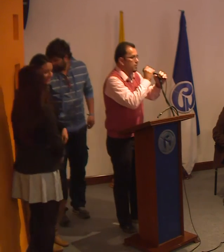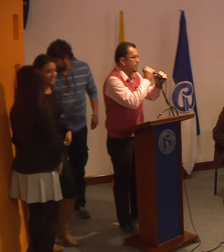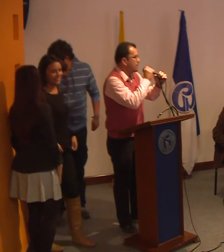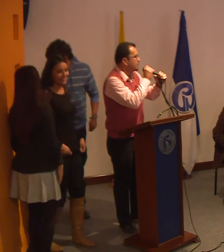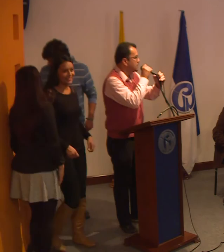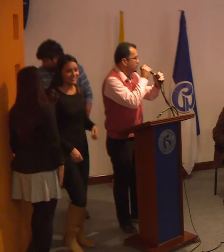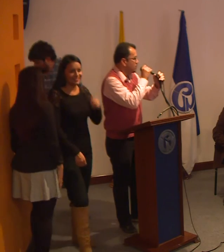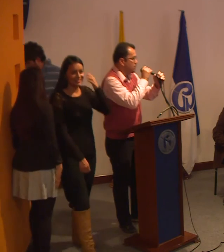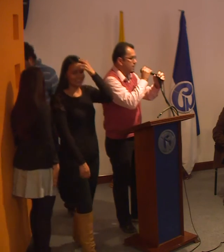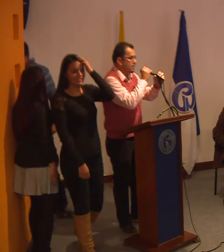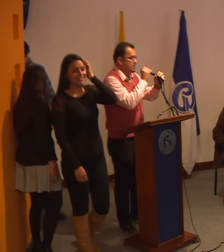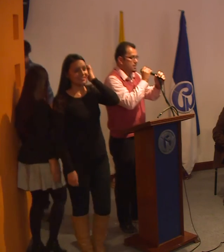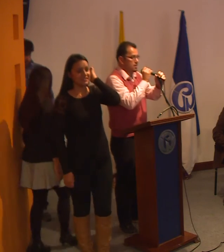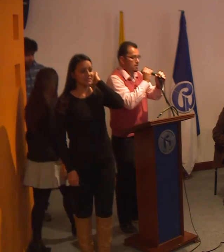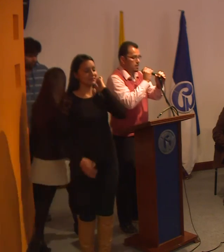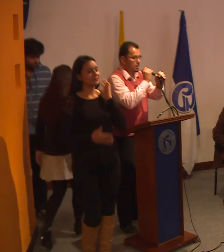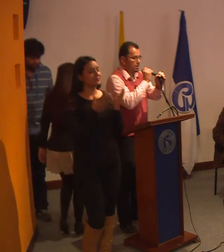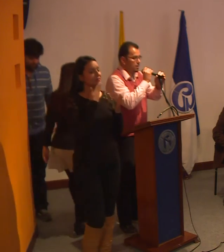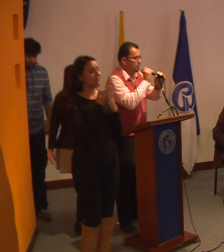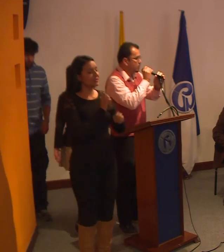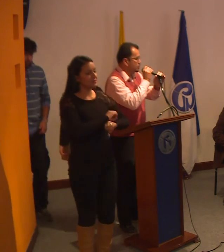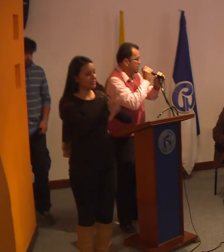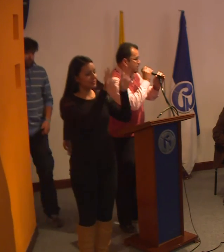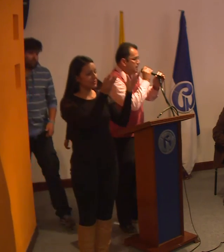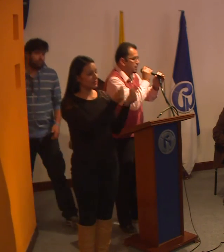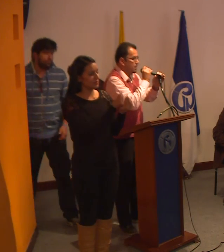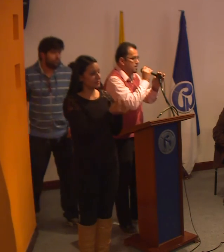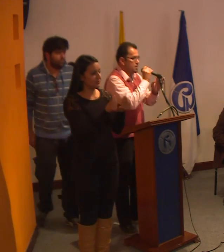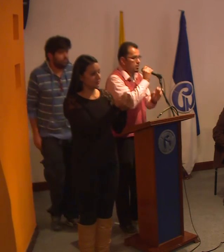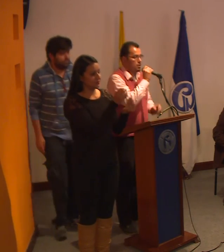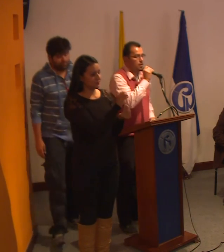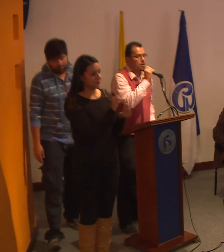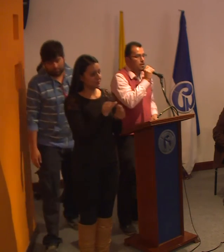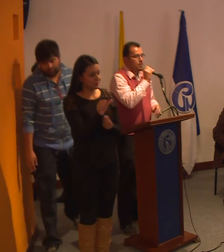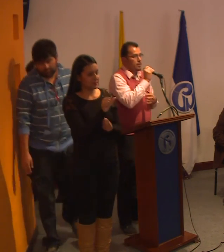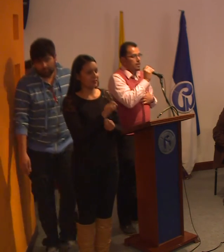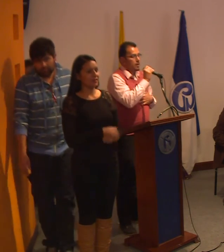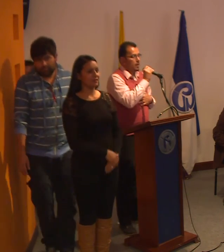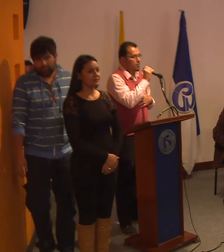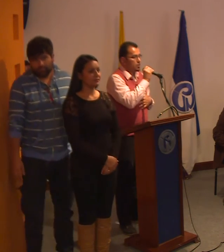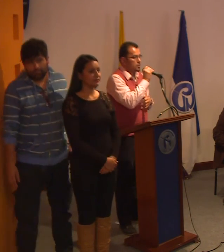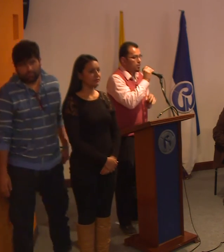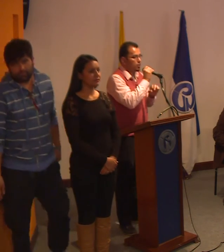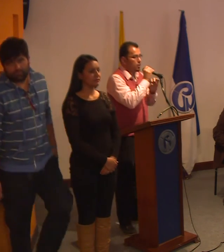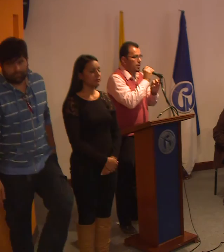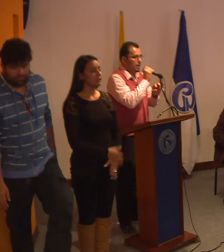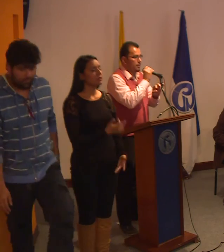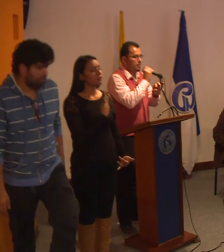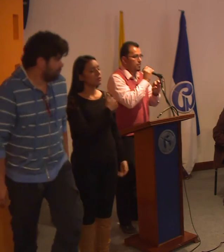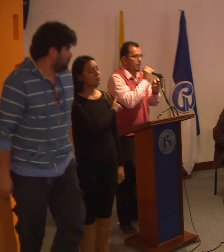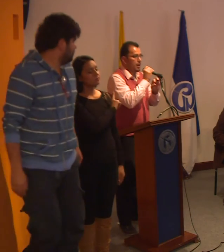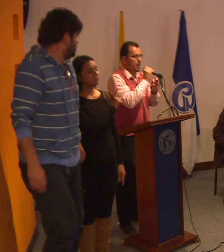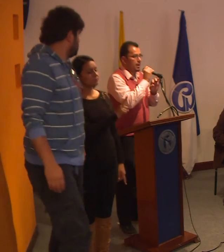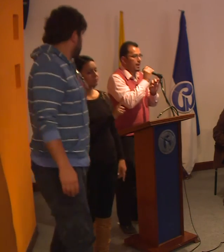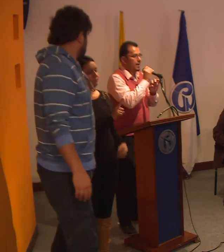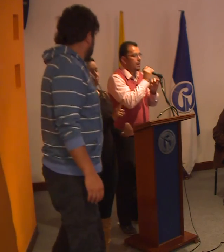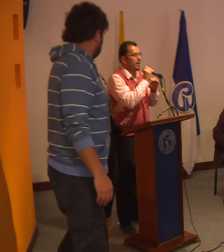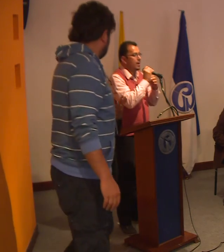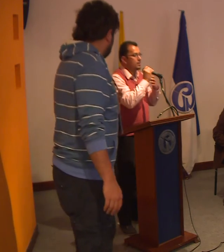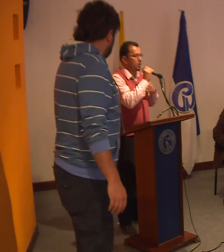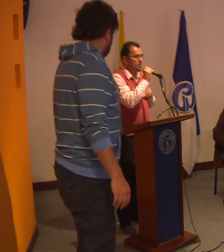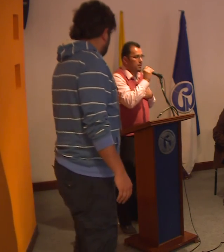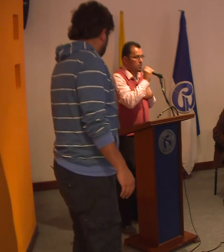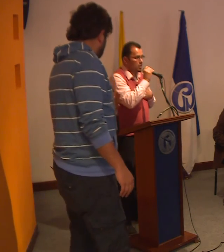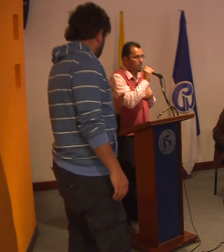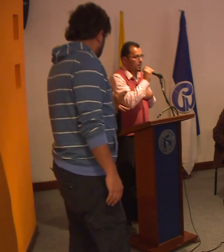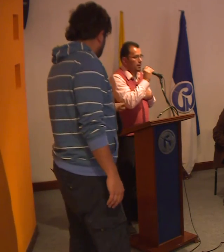compañeros, compañeras. Buenos días, profesor de la administración. Aprovecho esta oportunidad para